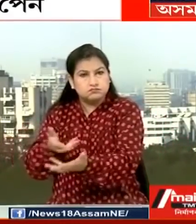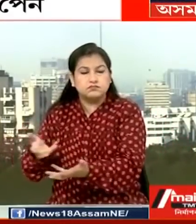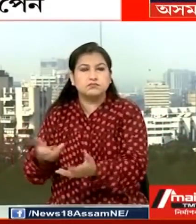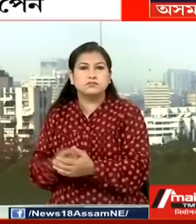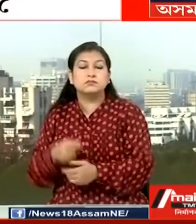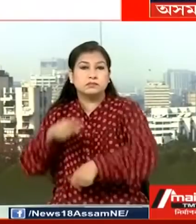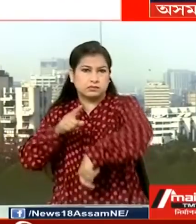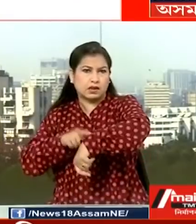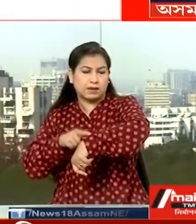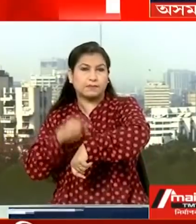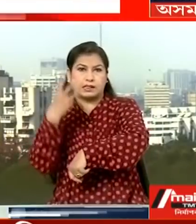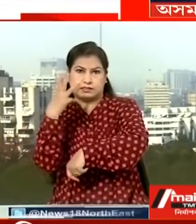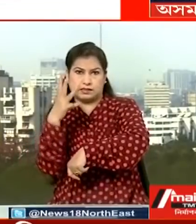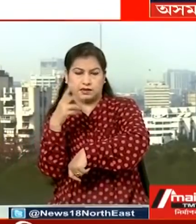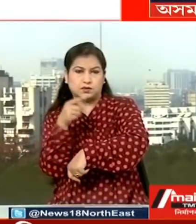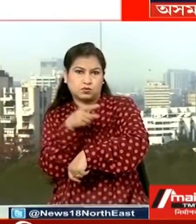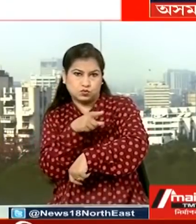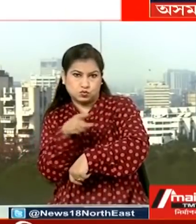3 बजे से चलकर